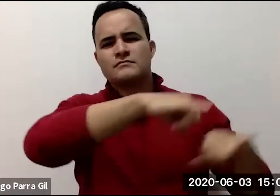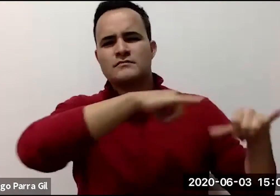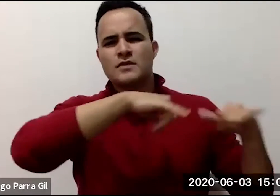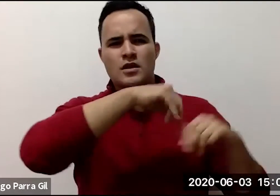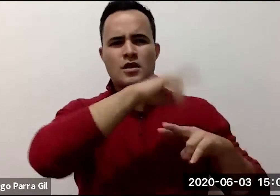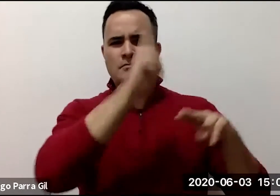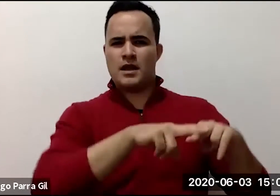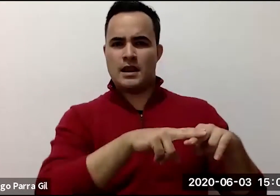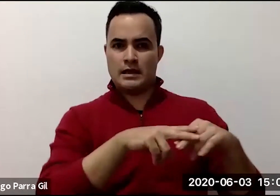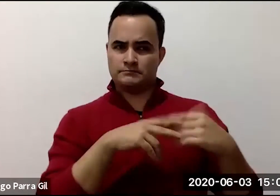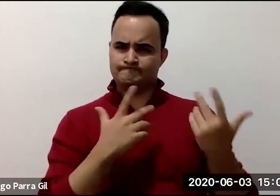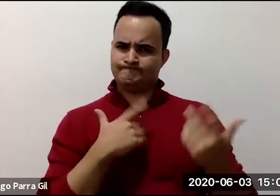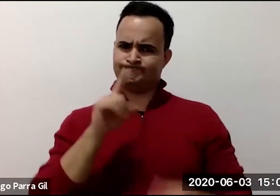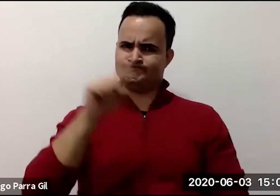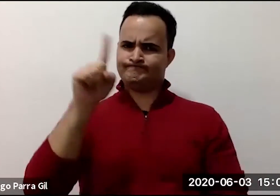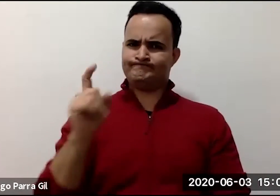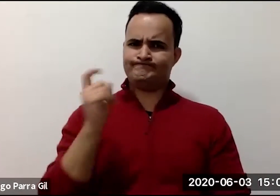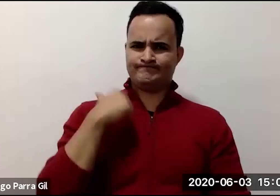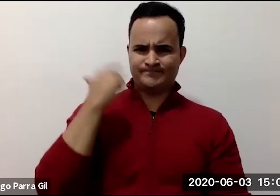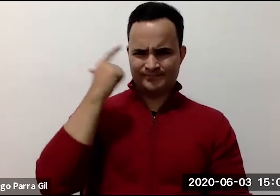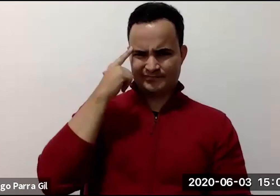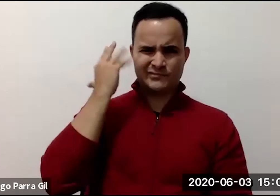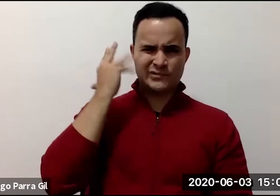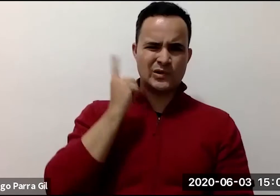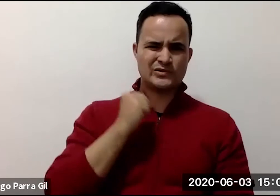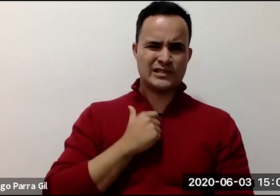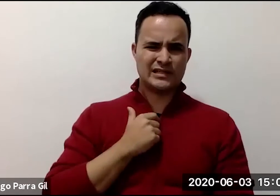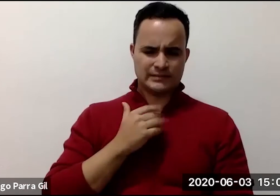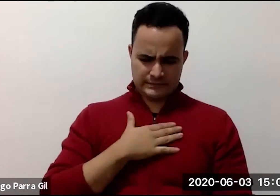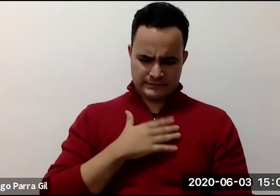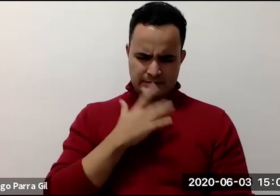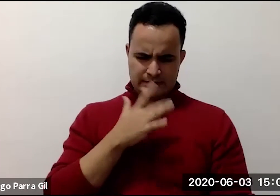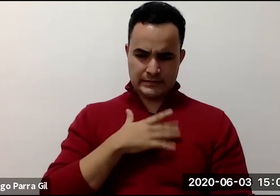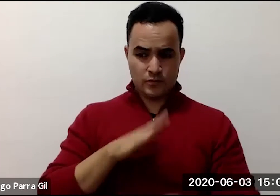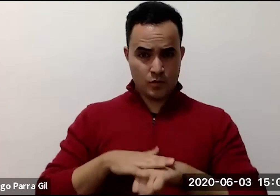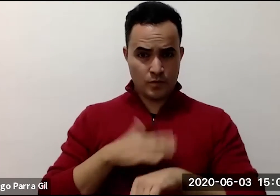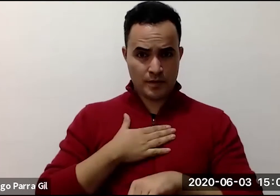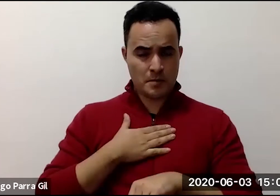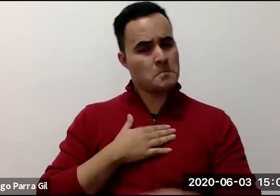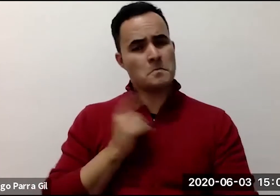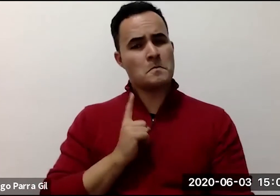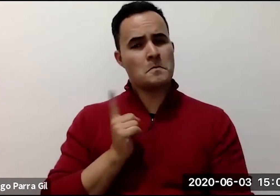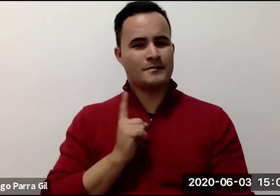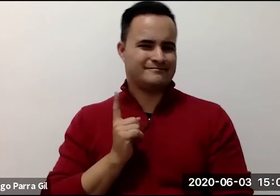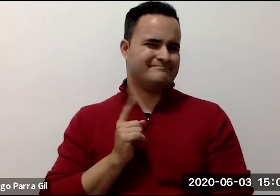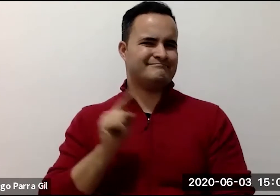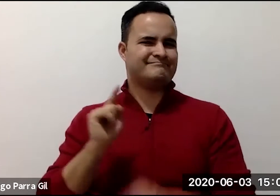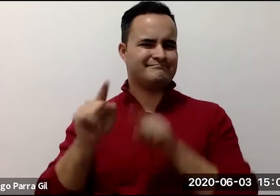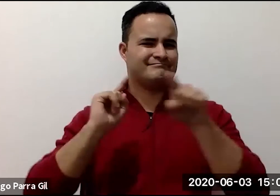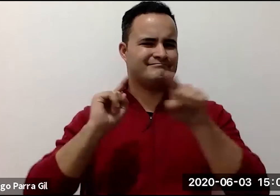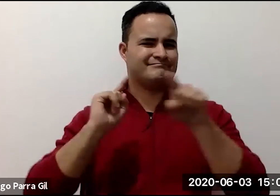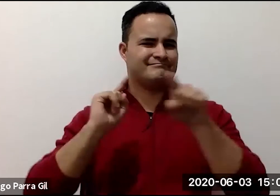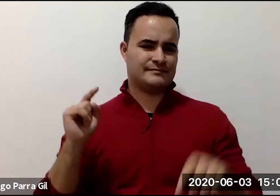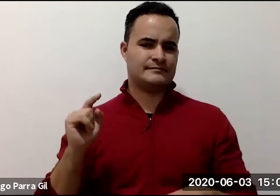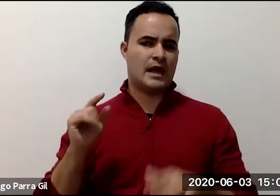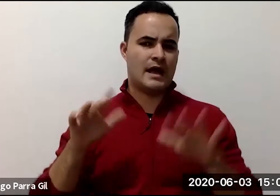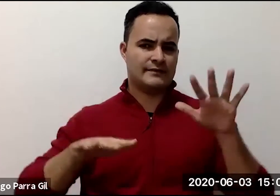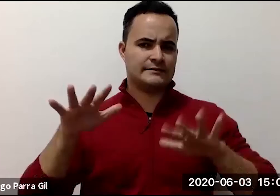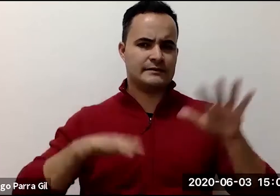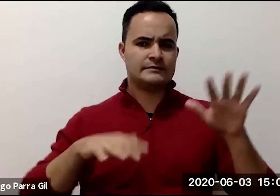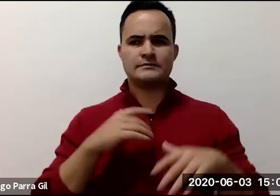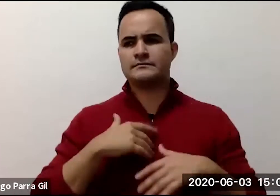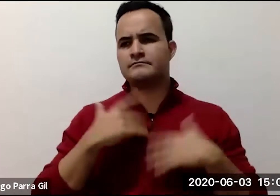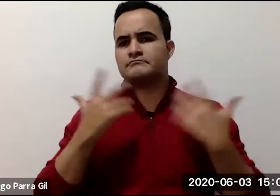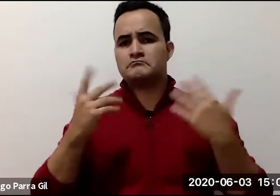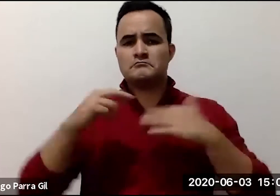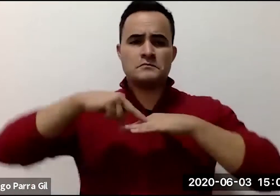por un señalamiento permanente sobre no es mi culpa, ¿sí? Con múltiples ensayos, como la yoga,